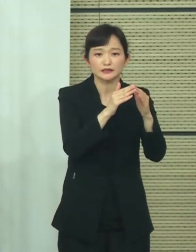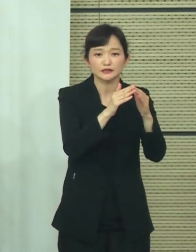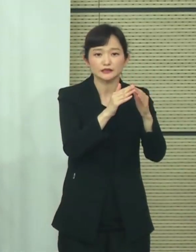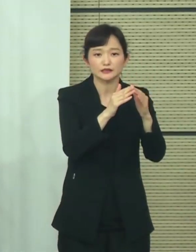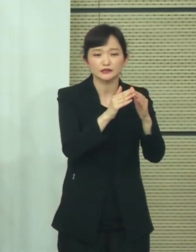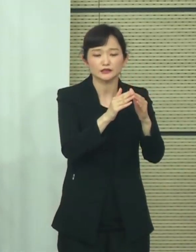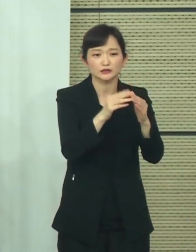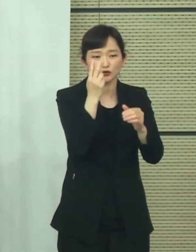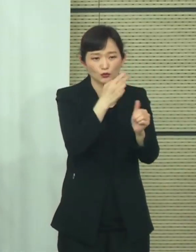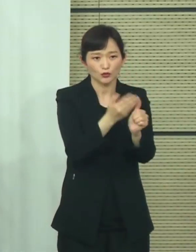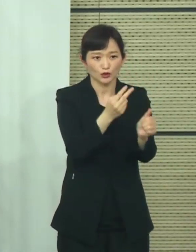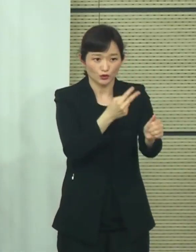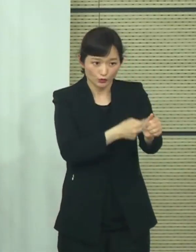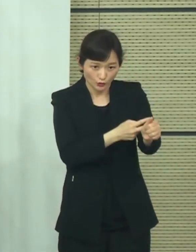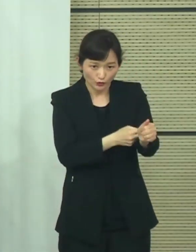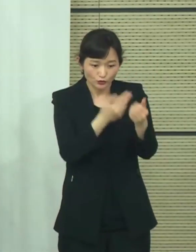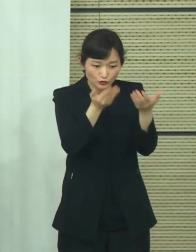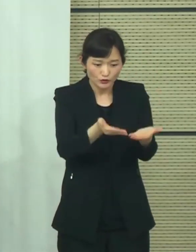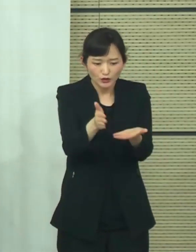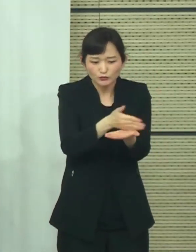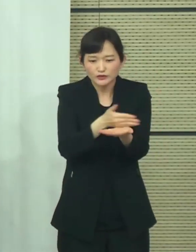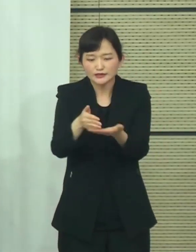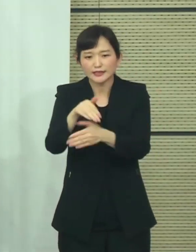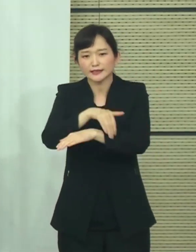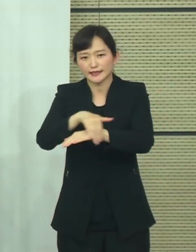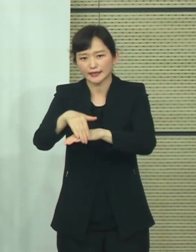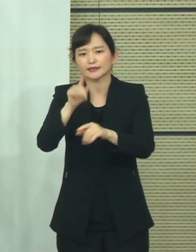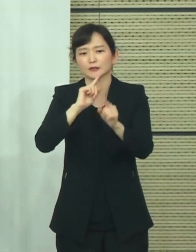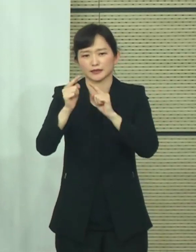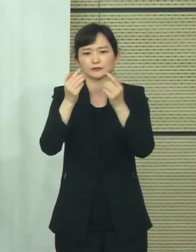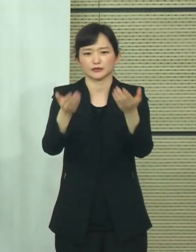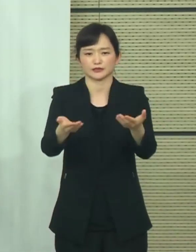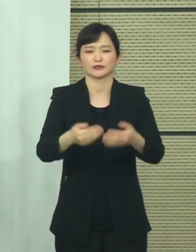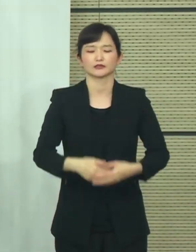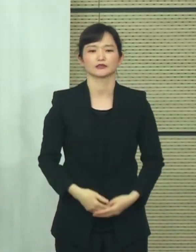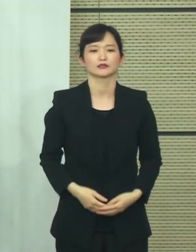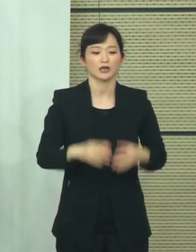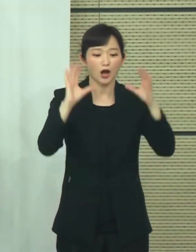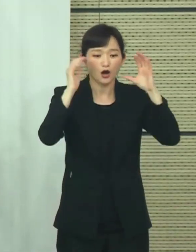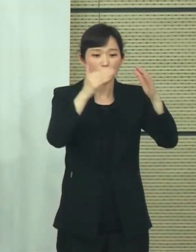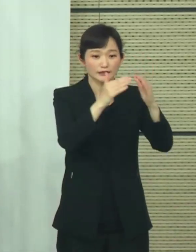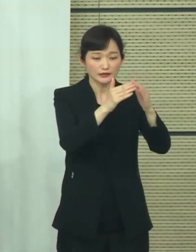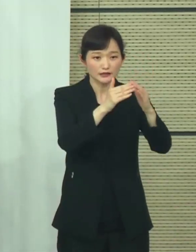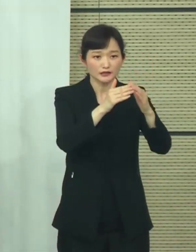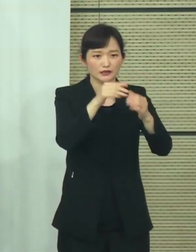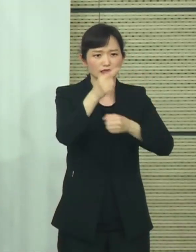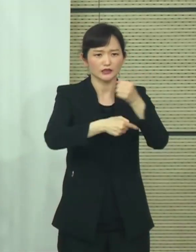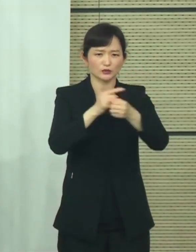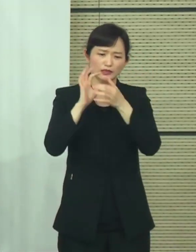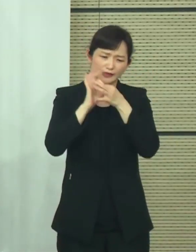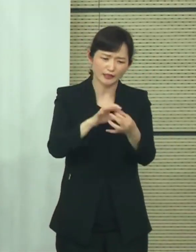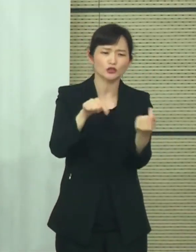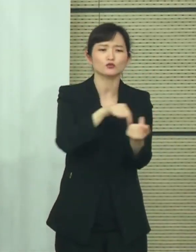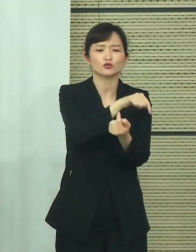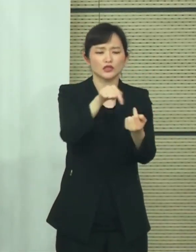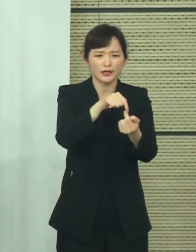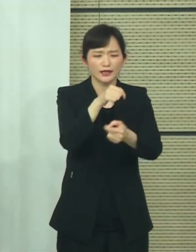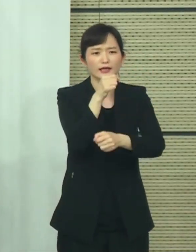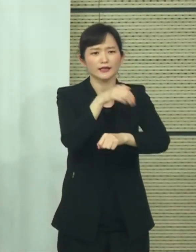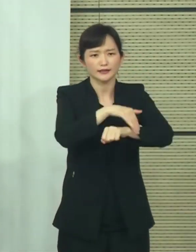교직원 휴가 분 상 계획에 대해 말씀드리겠습니다 어린이집 언 연중 운영할 원칙으로 하지만